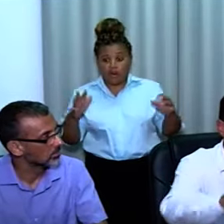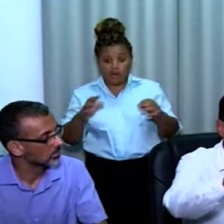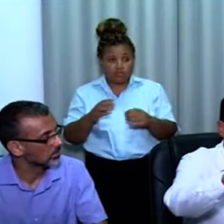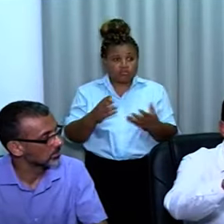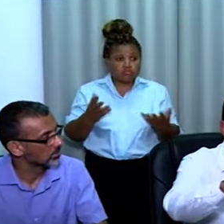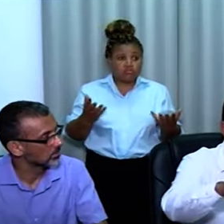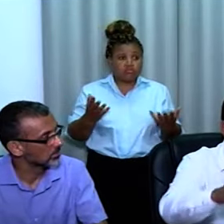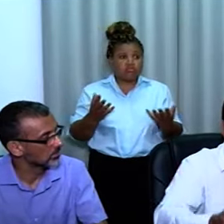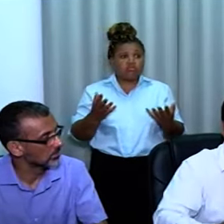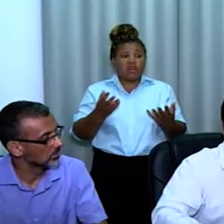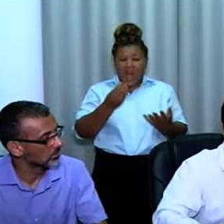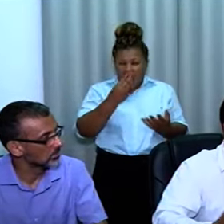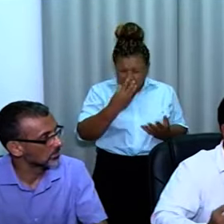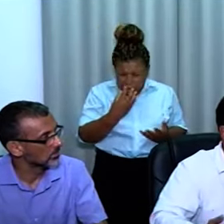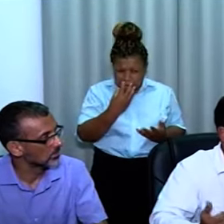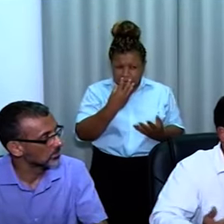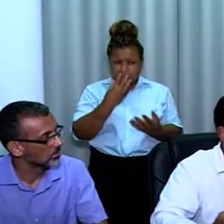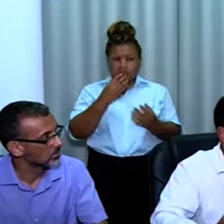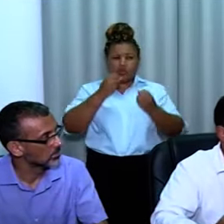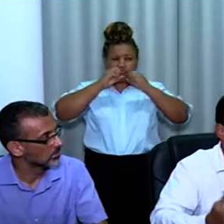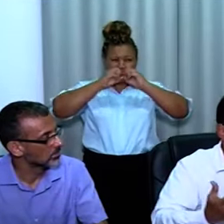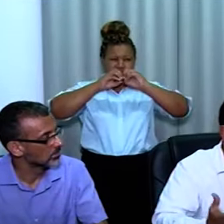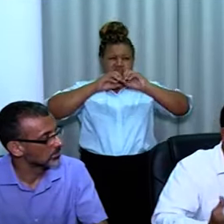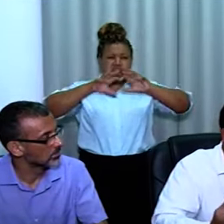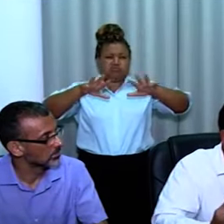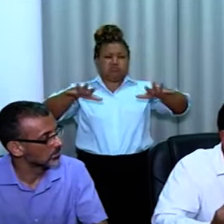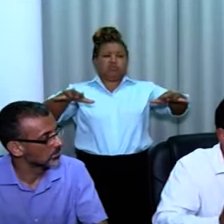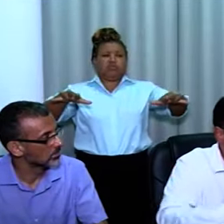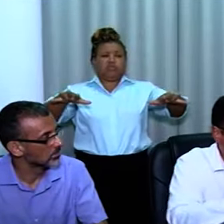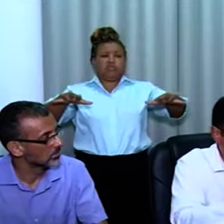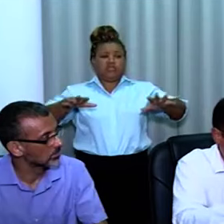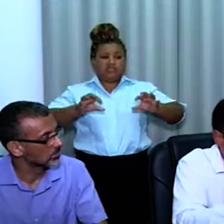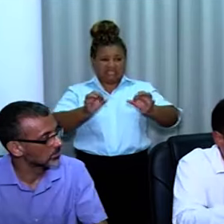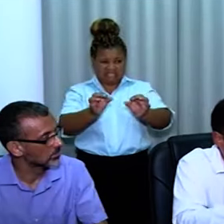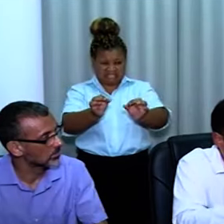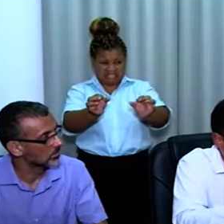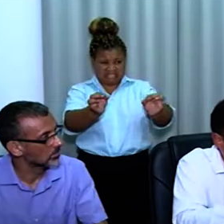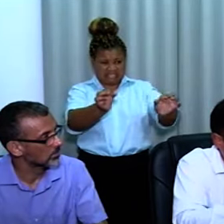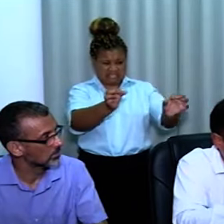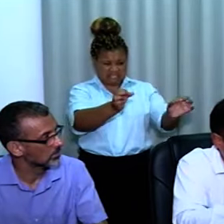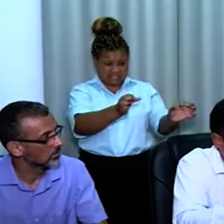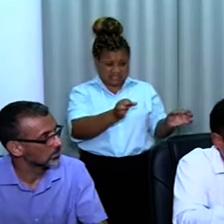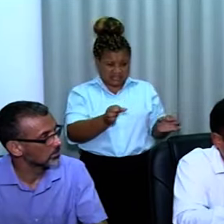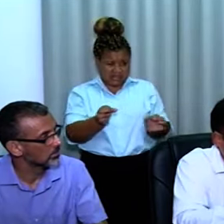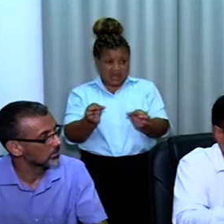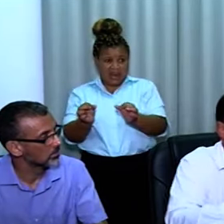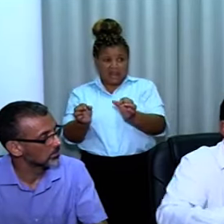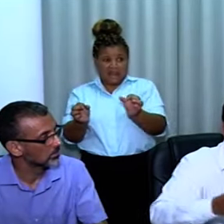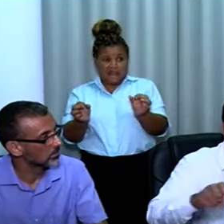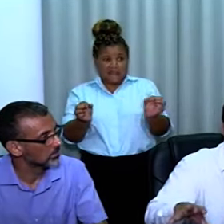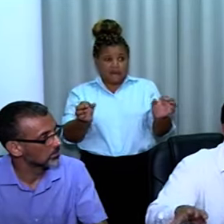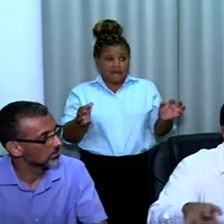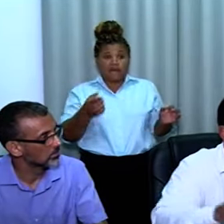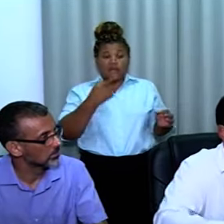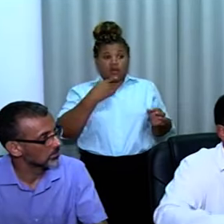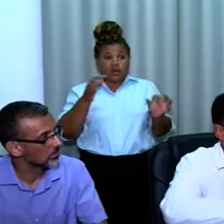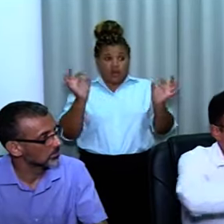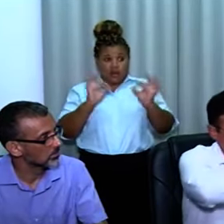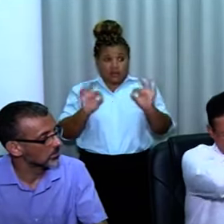tousser, ou bien le point à la porte. Si vous pouvez tousser ou éternuer, si on a pas un tissu avec ou capture ça fait un droplet, hein, à poser dans les